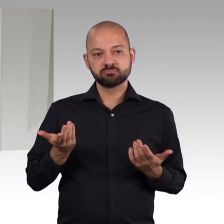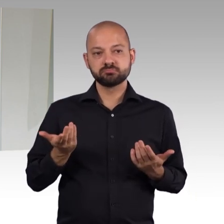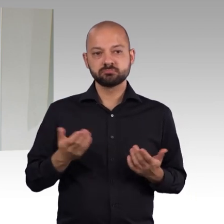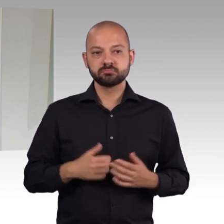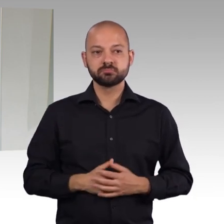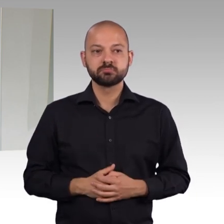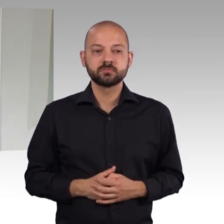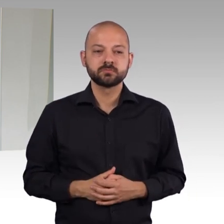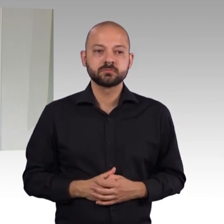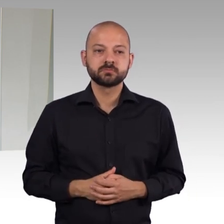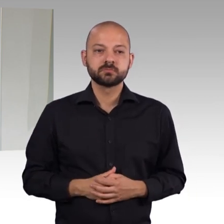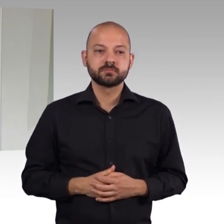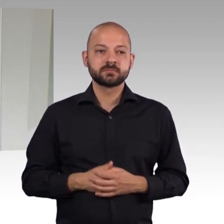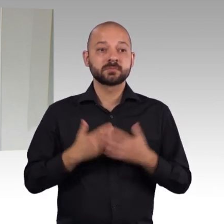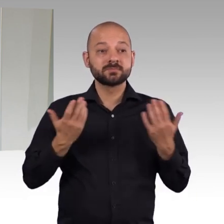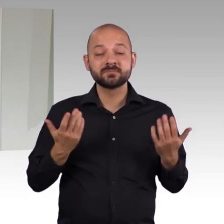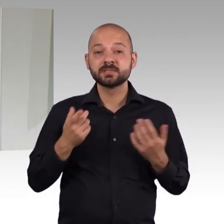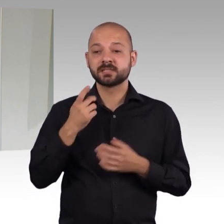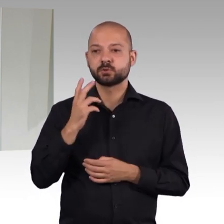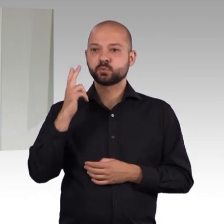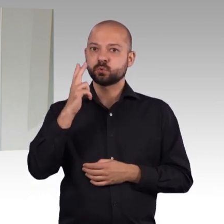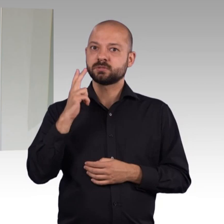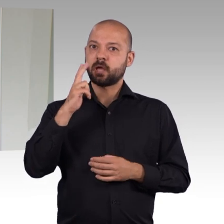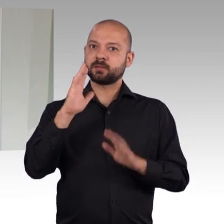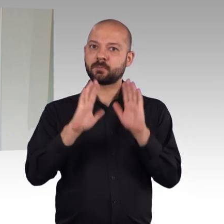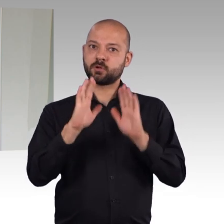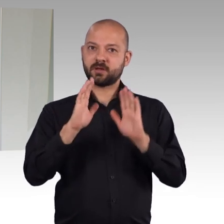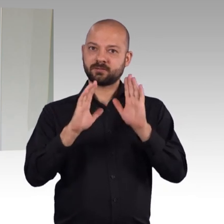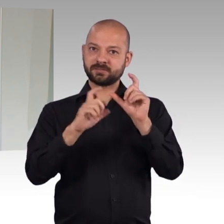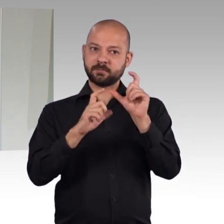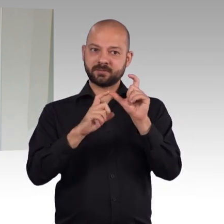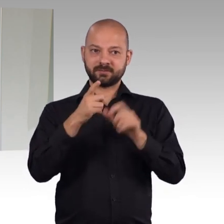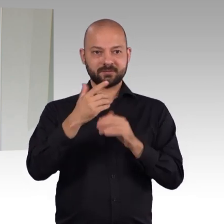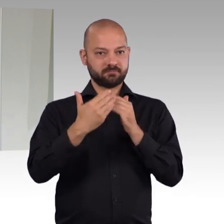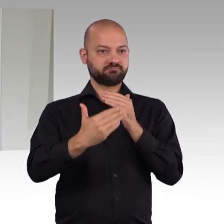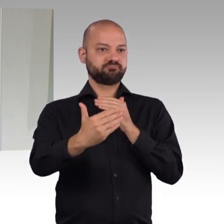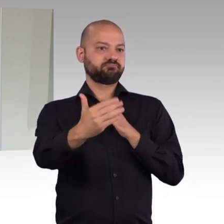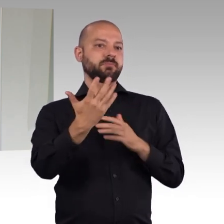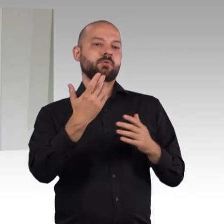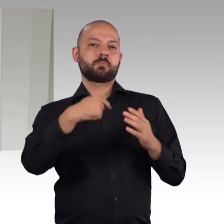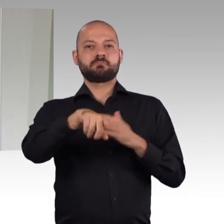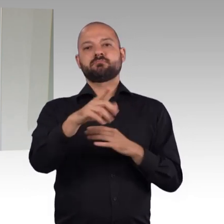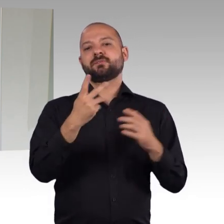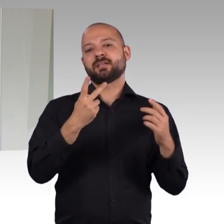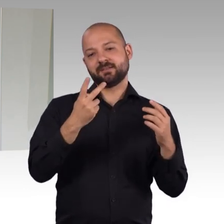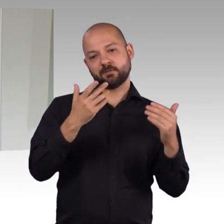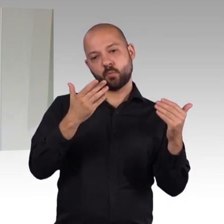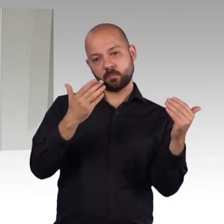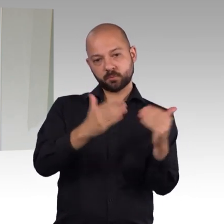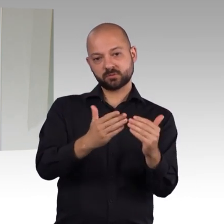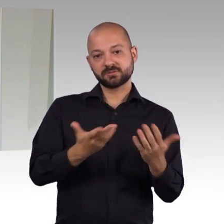Herr Münzenich, wir sind auch oft, um das Freundlichste zu sagen, irritiert über die Zitate, die der